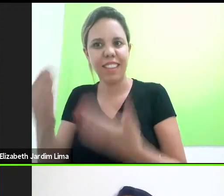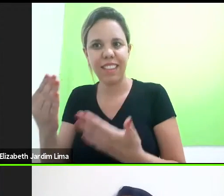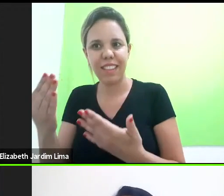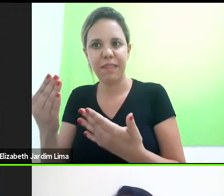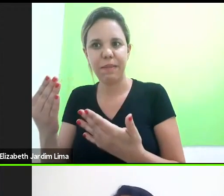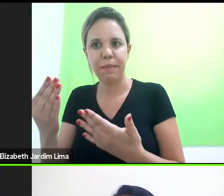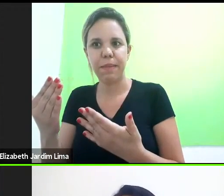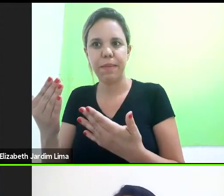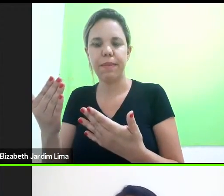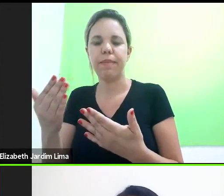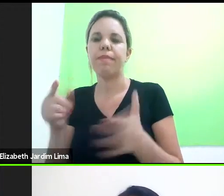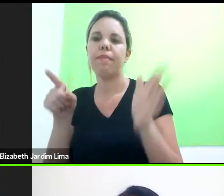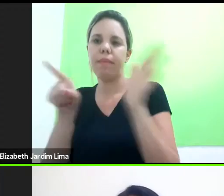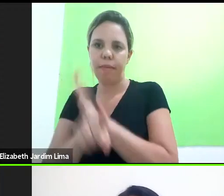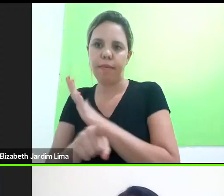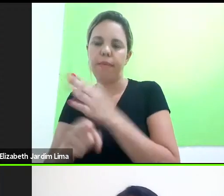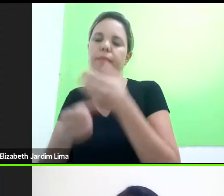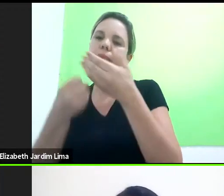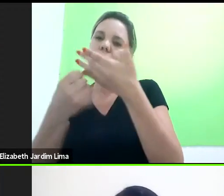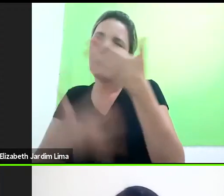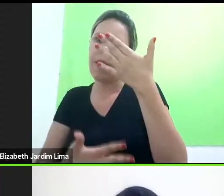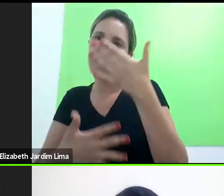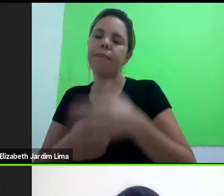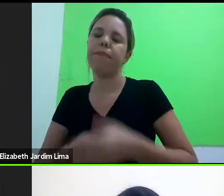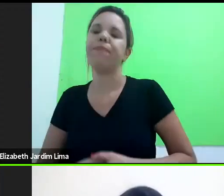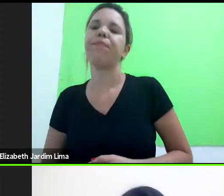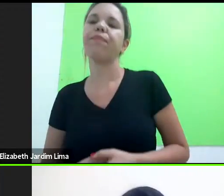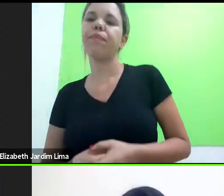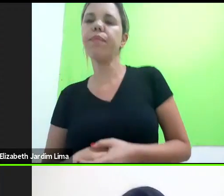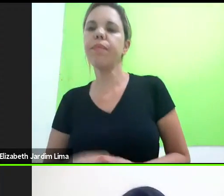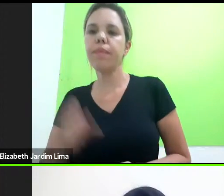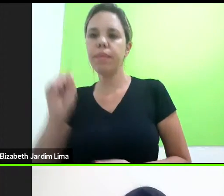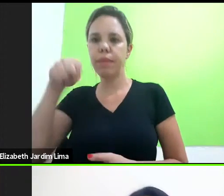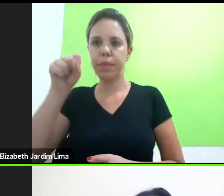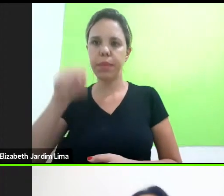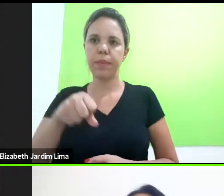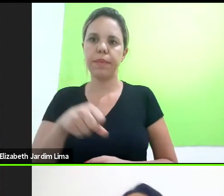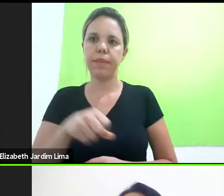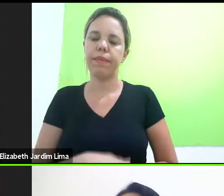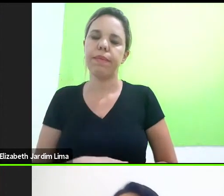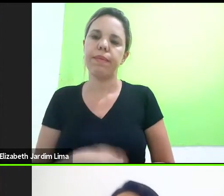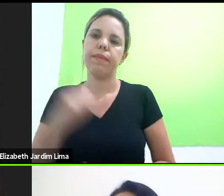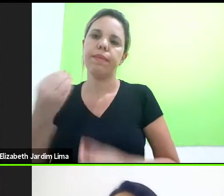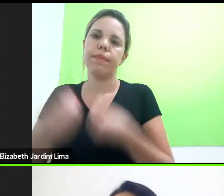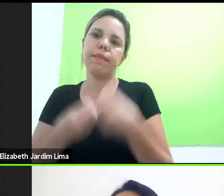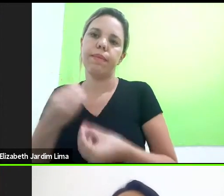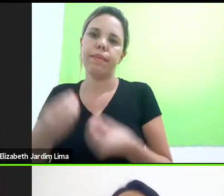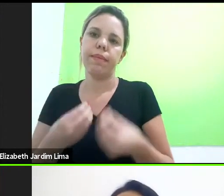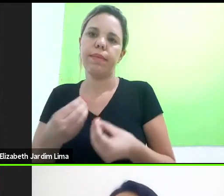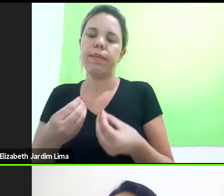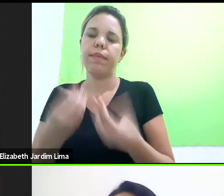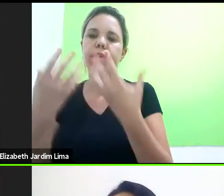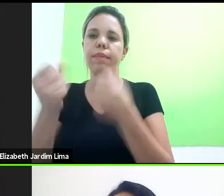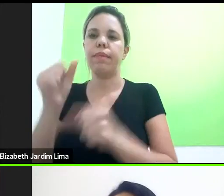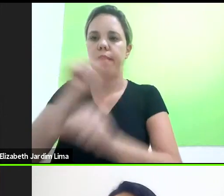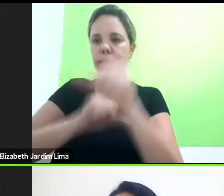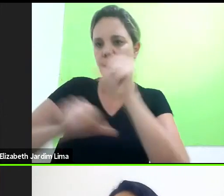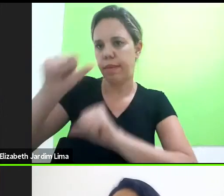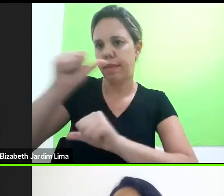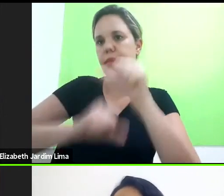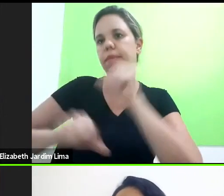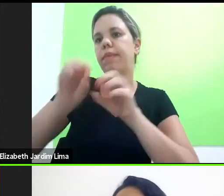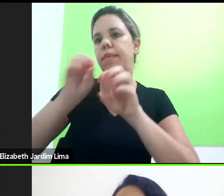pela pergunta, pelos comentários, e sim, assim, como descolonizar o ensino jurídico, sim, é